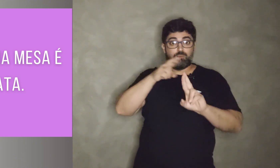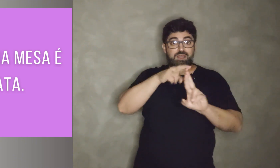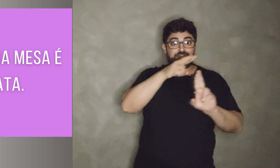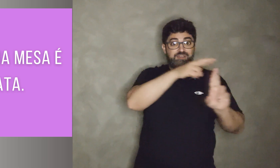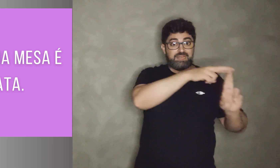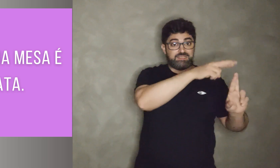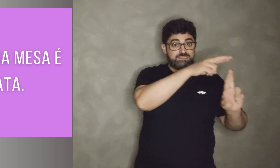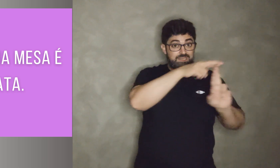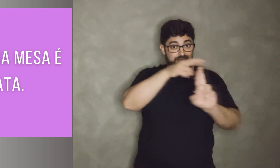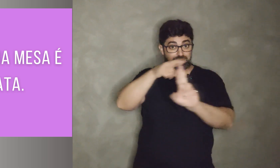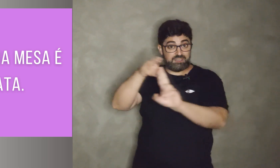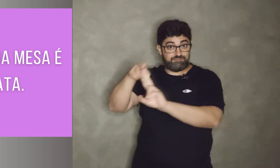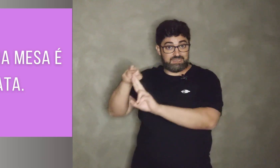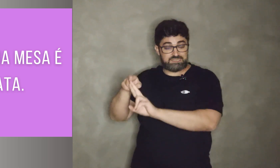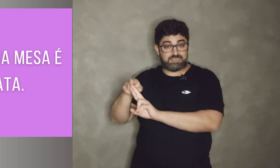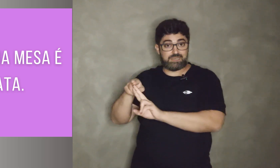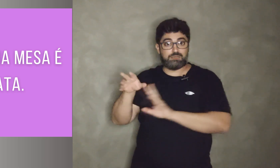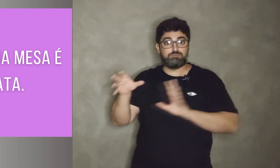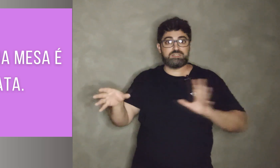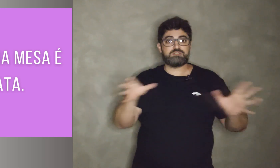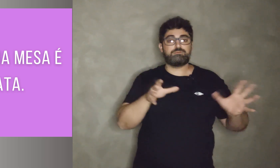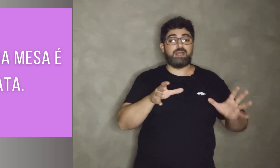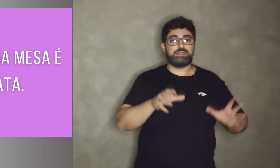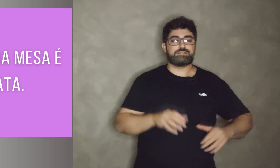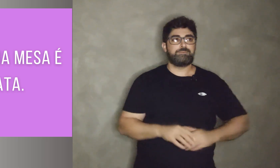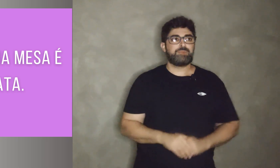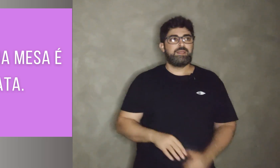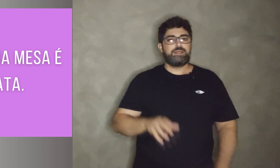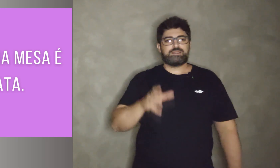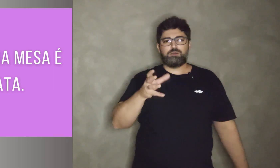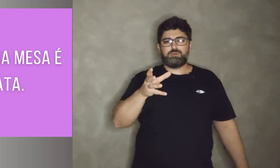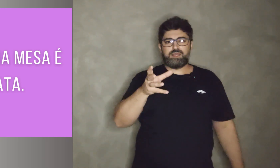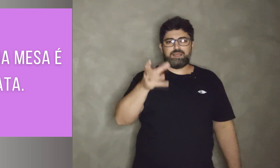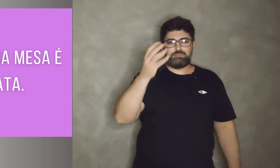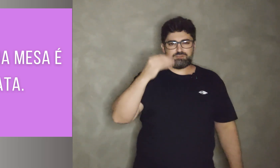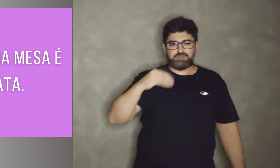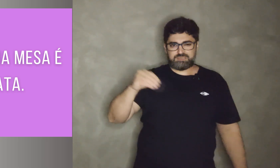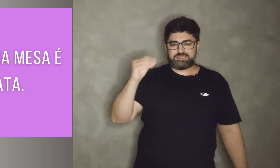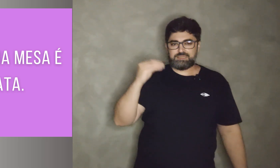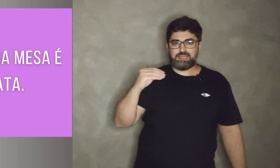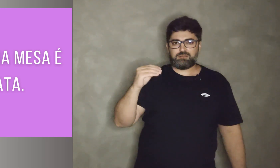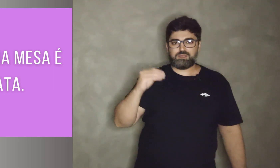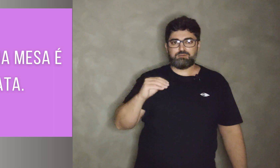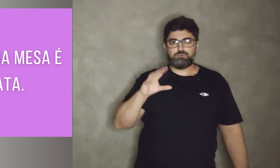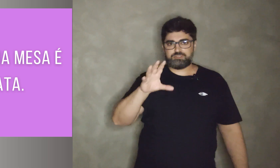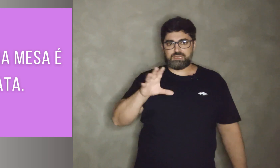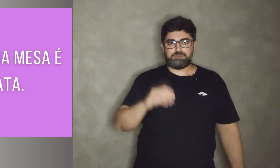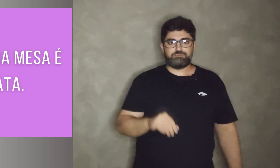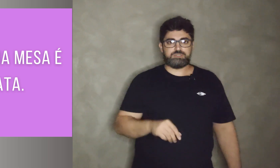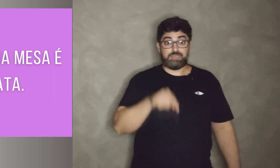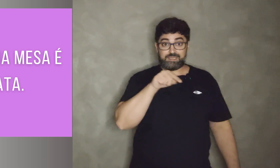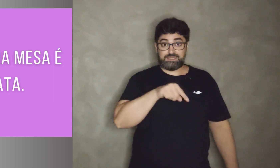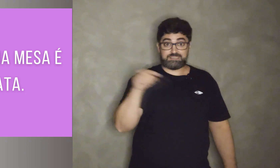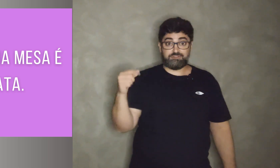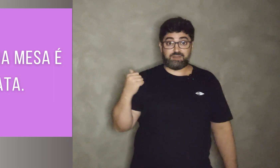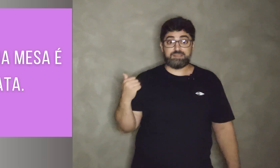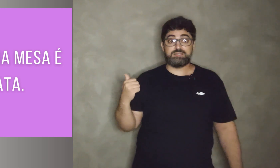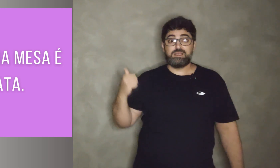Uma referência em cada um desses lugares. Então é mais ou menos essa ideia que eu quero mostrar para você. Aqui nessa frase